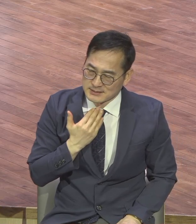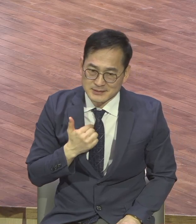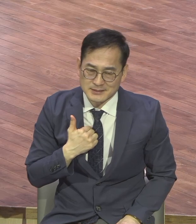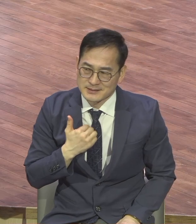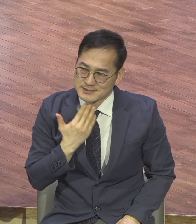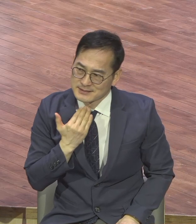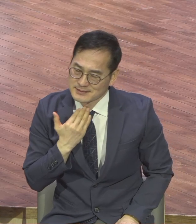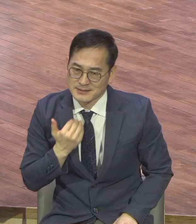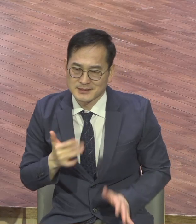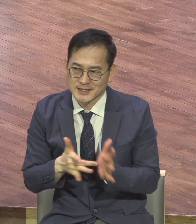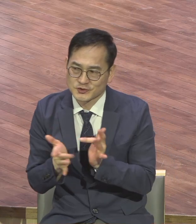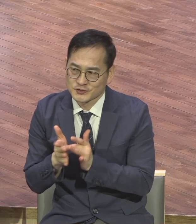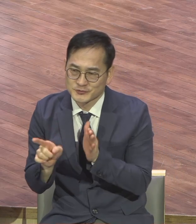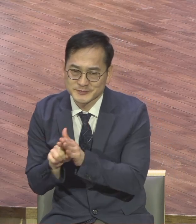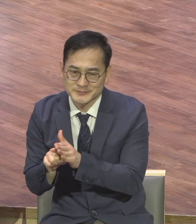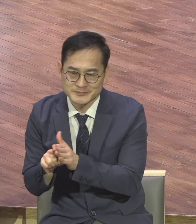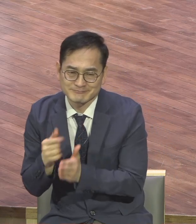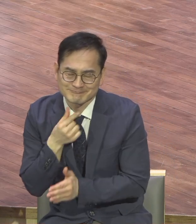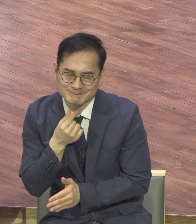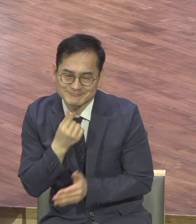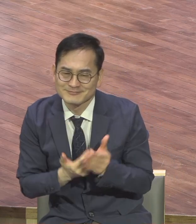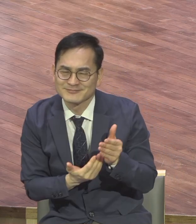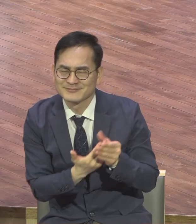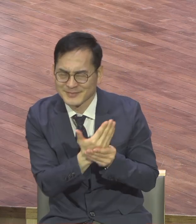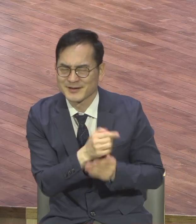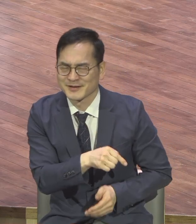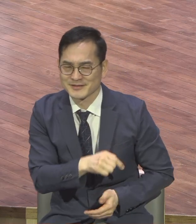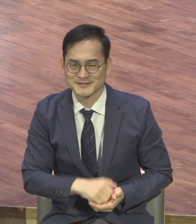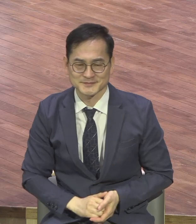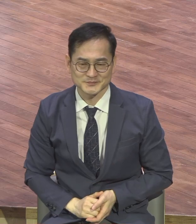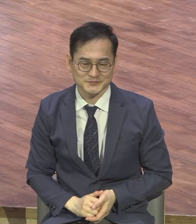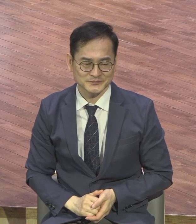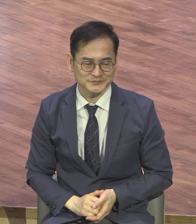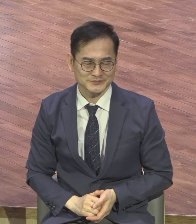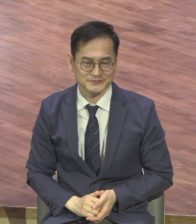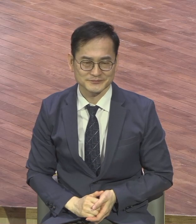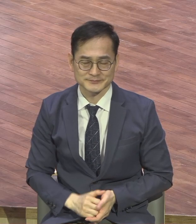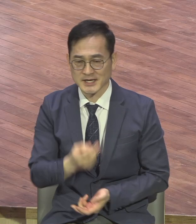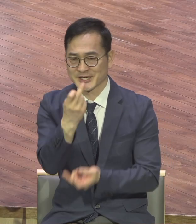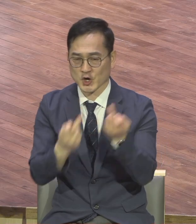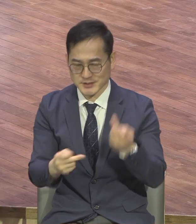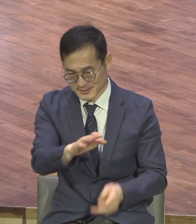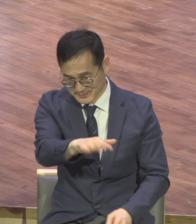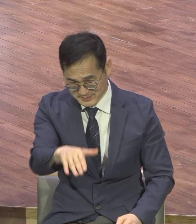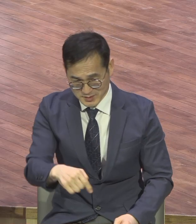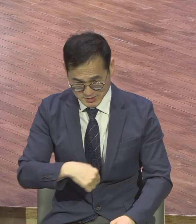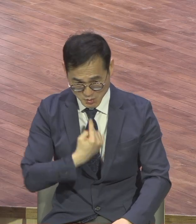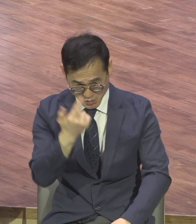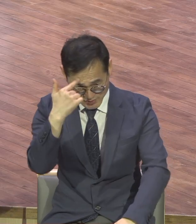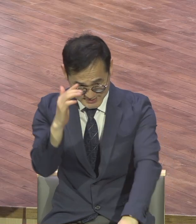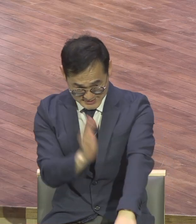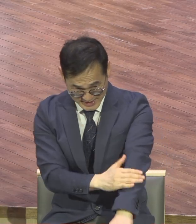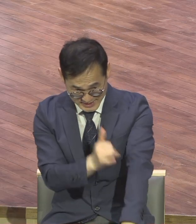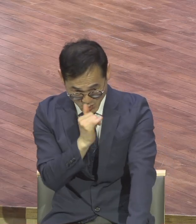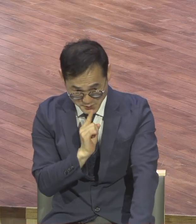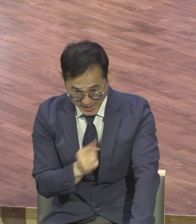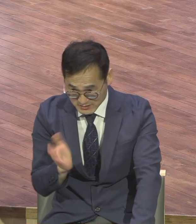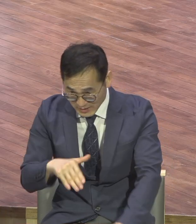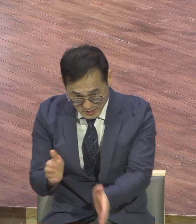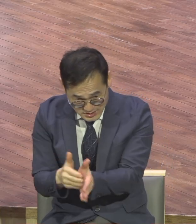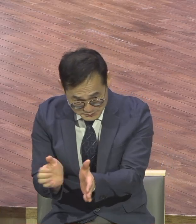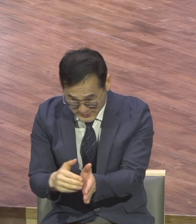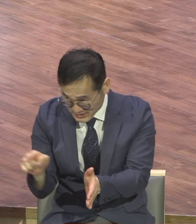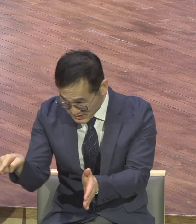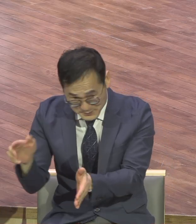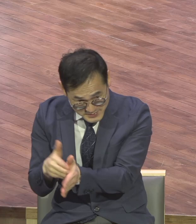25절을 보게 되면 형제들아 너희가 스스로 지혜했다 하면서 이 신비를 너희가 모르기를 내가